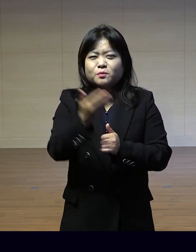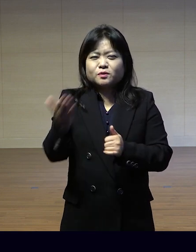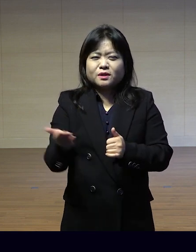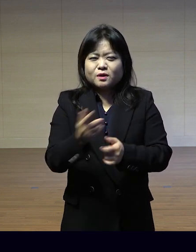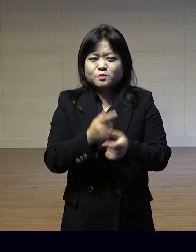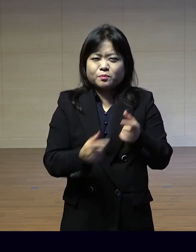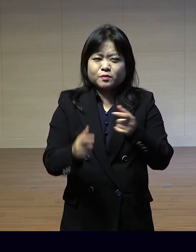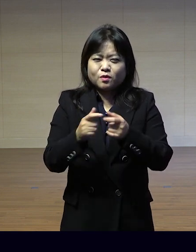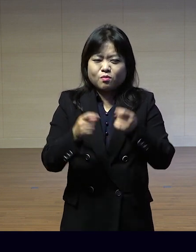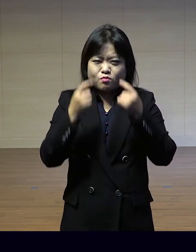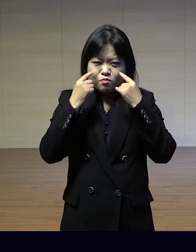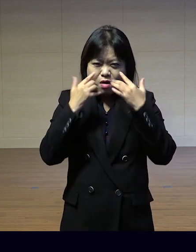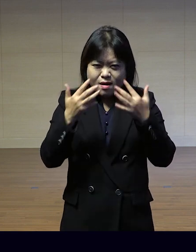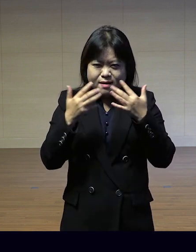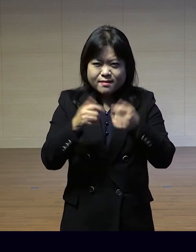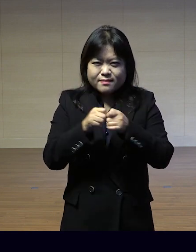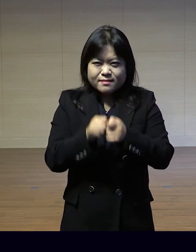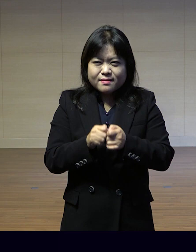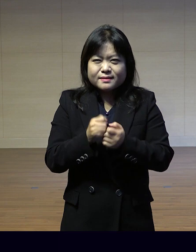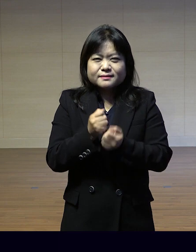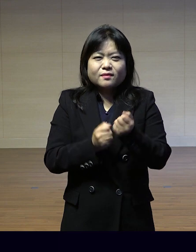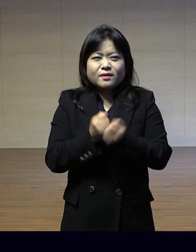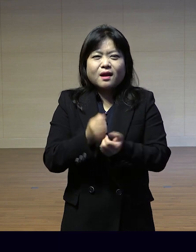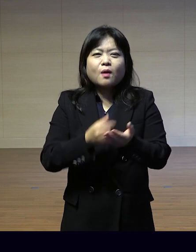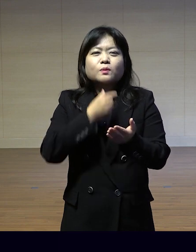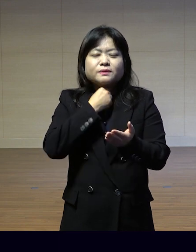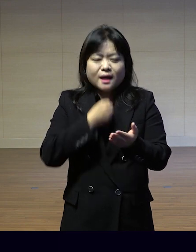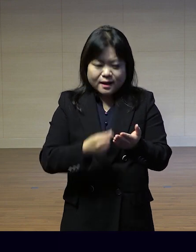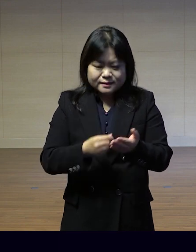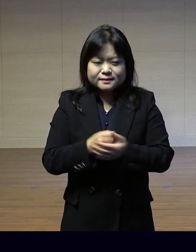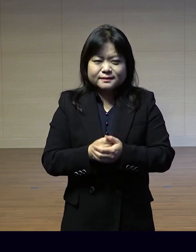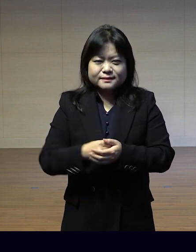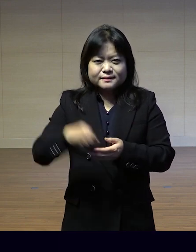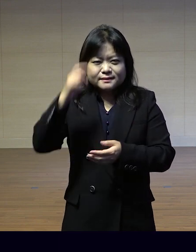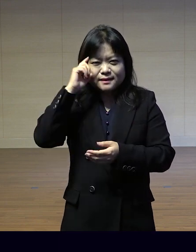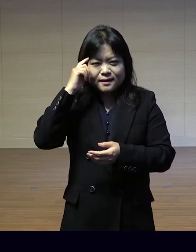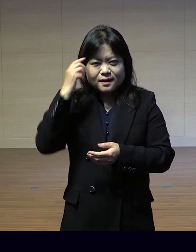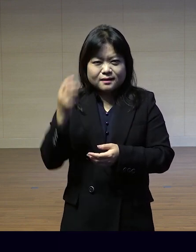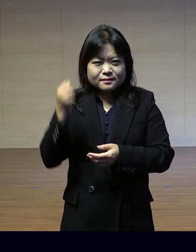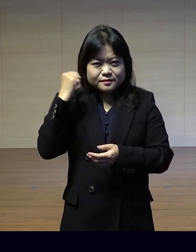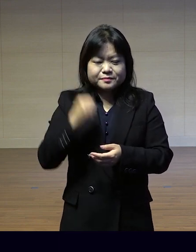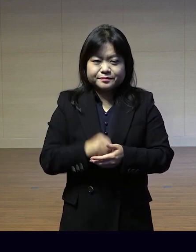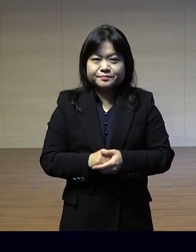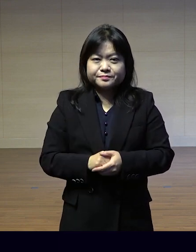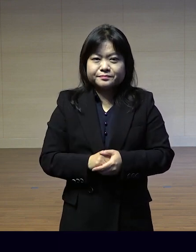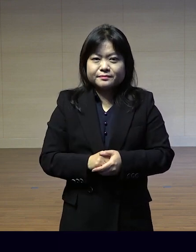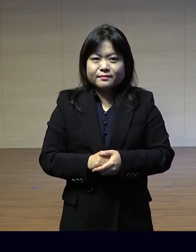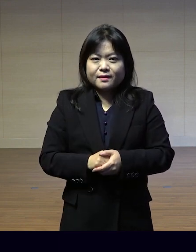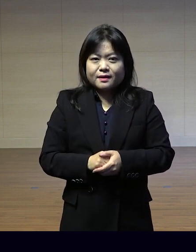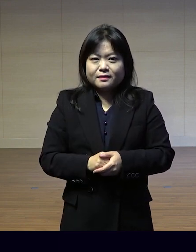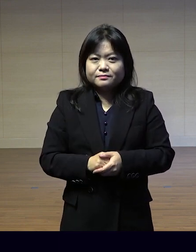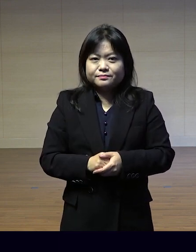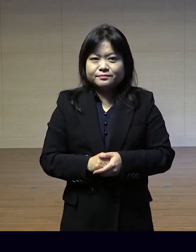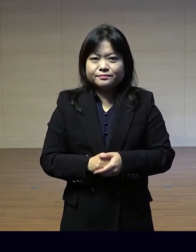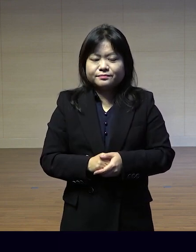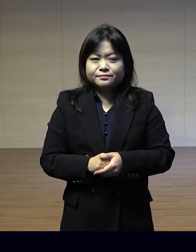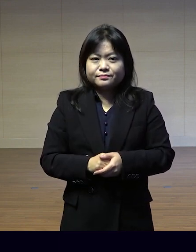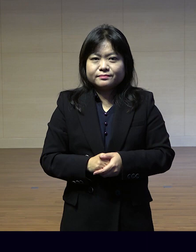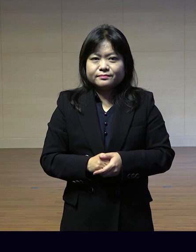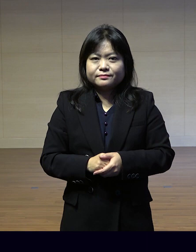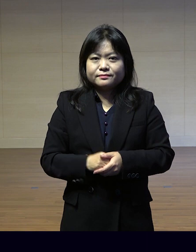더 분명하게 전달하고자 하는 그런 생각을 갖고 계셨던 것 같습니다.